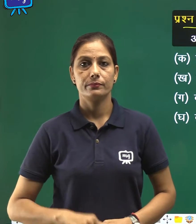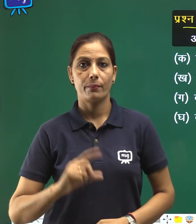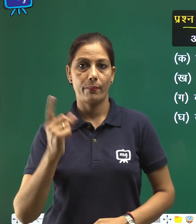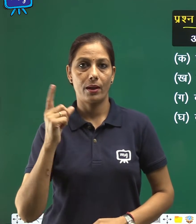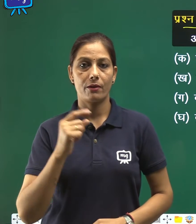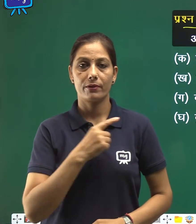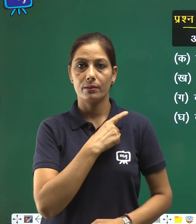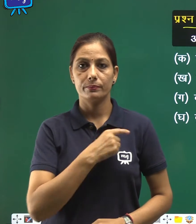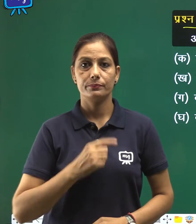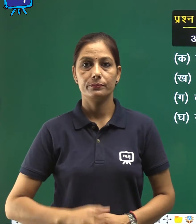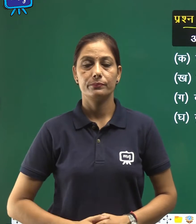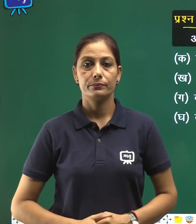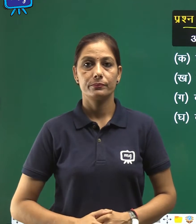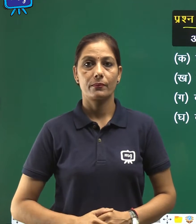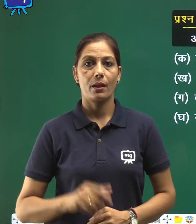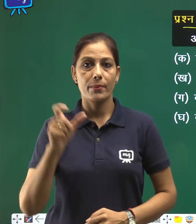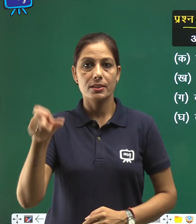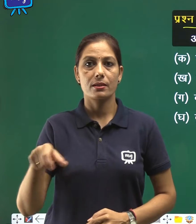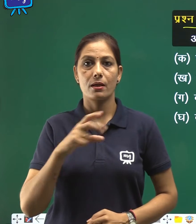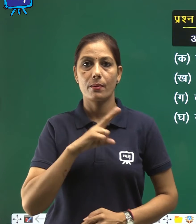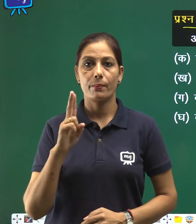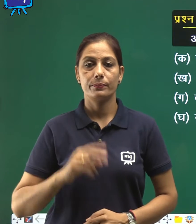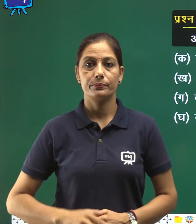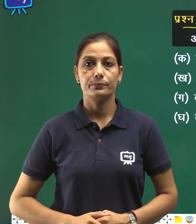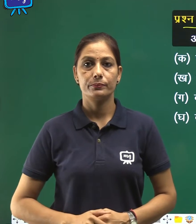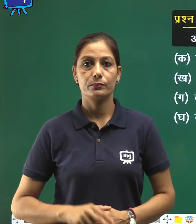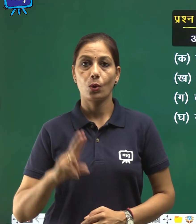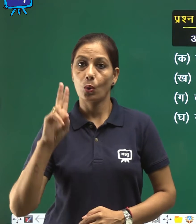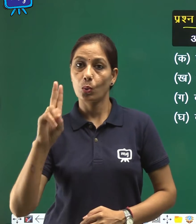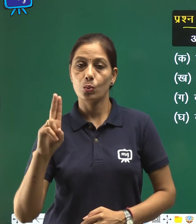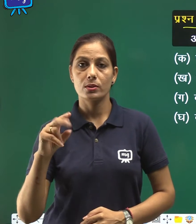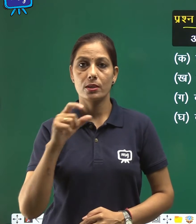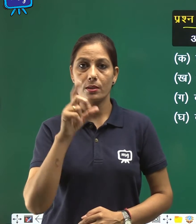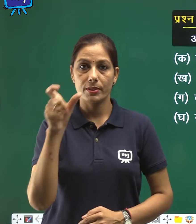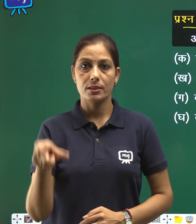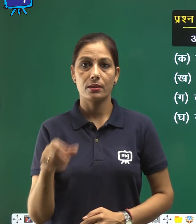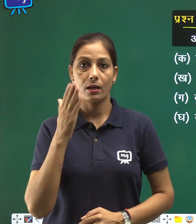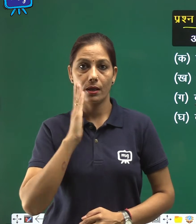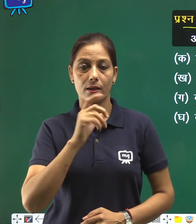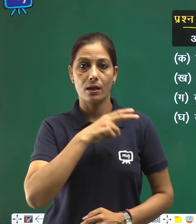पहला विकल्प रामानंद जी के, दूसरा सूरदास के,